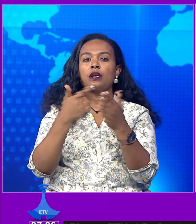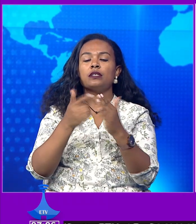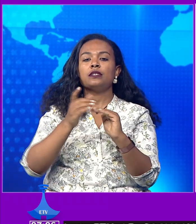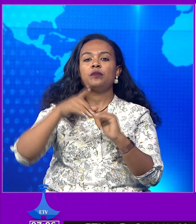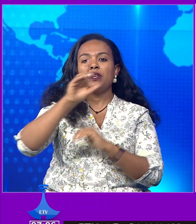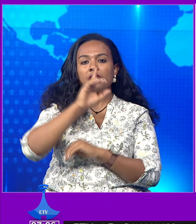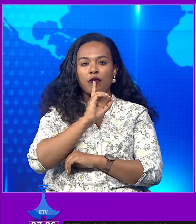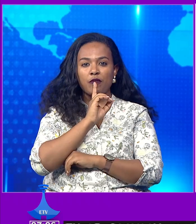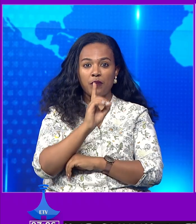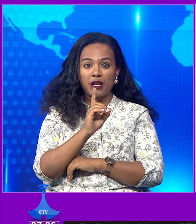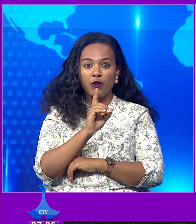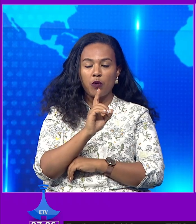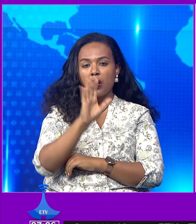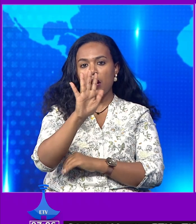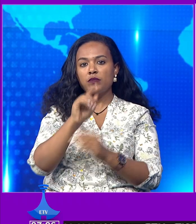ይላል።